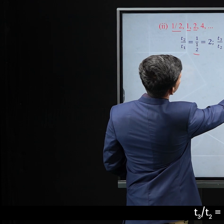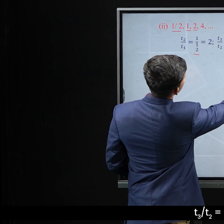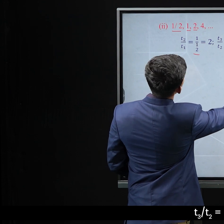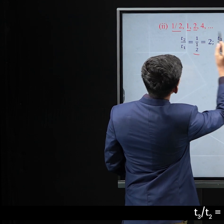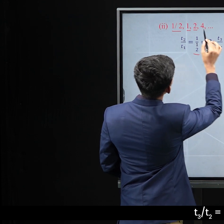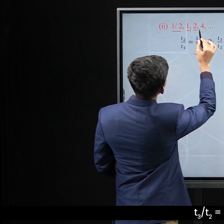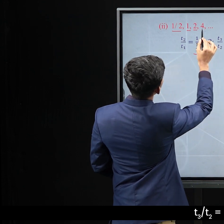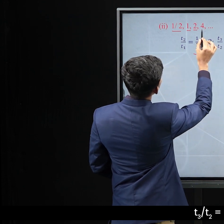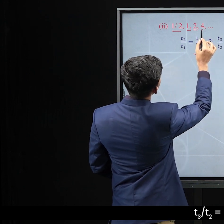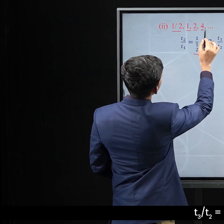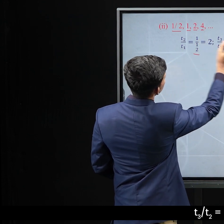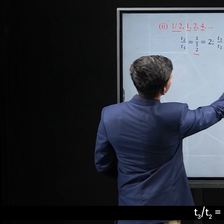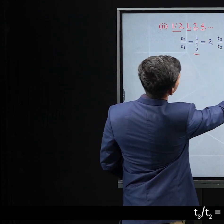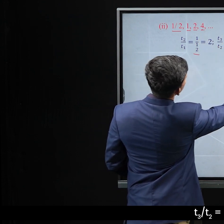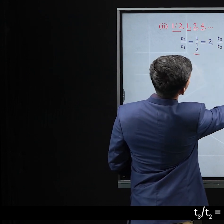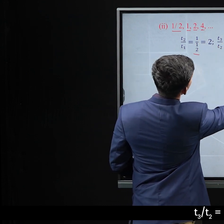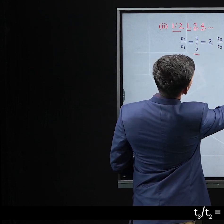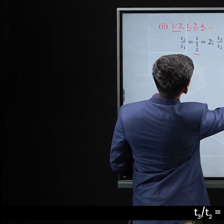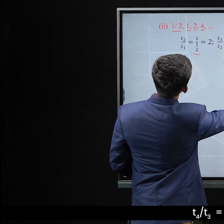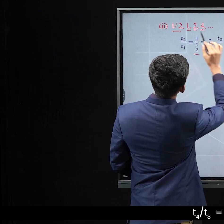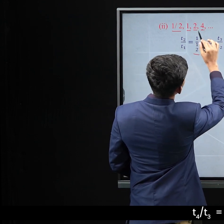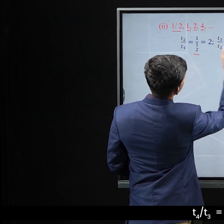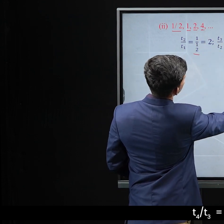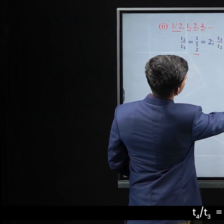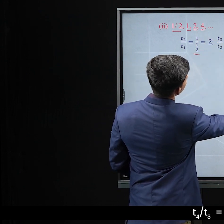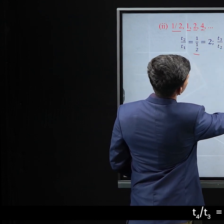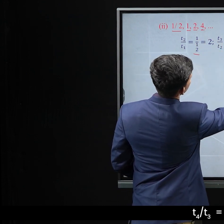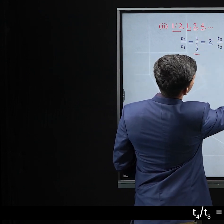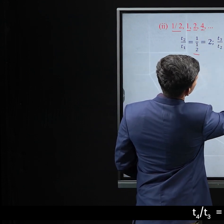2/1 2. T4 by T3